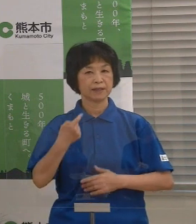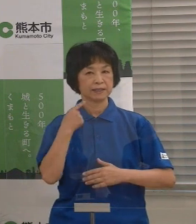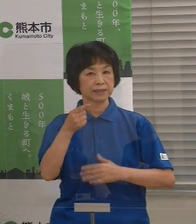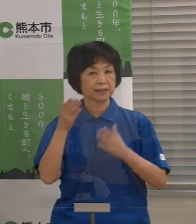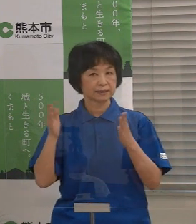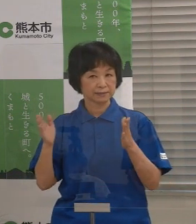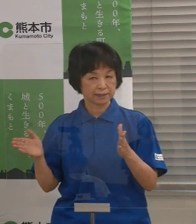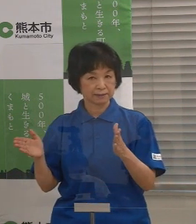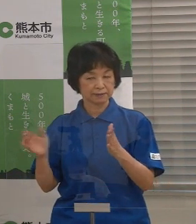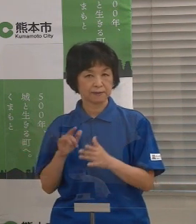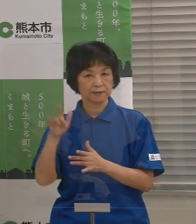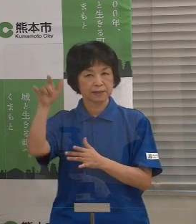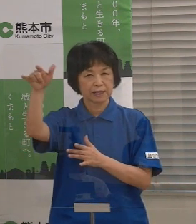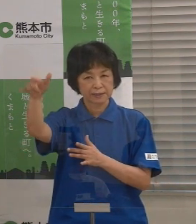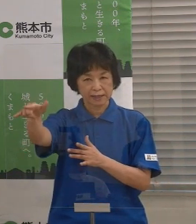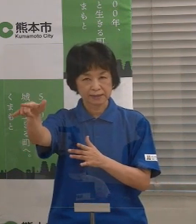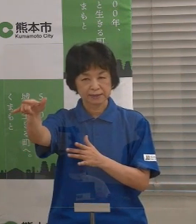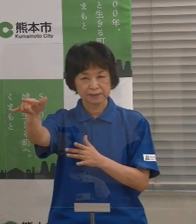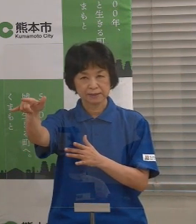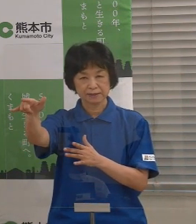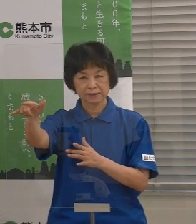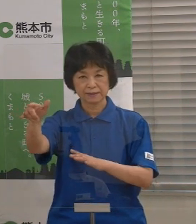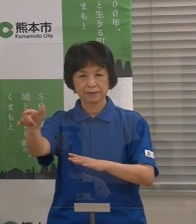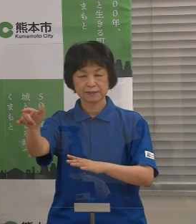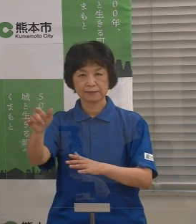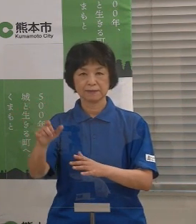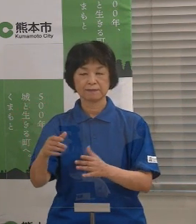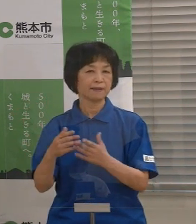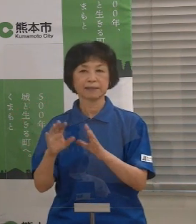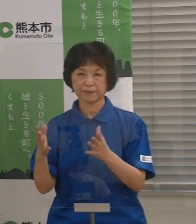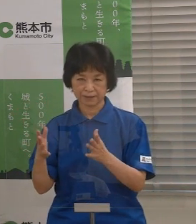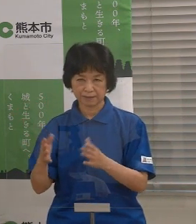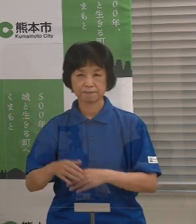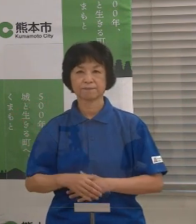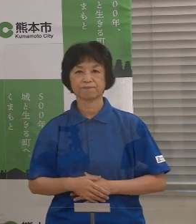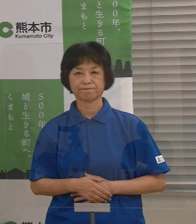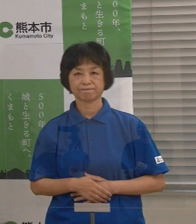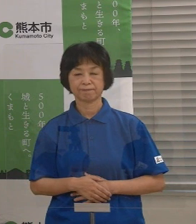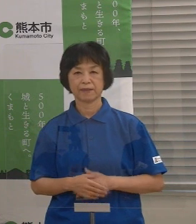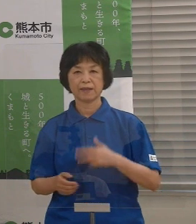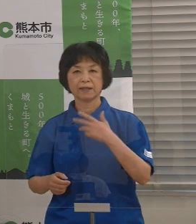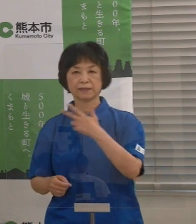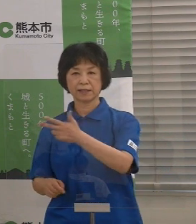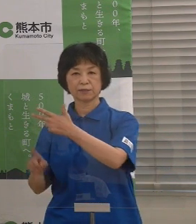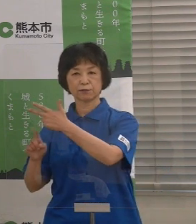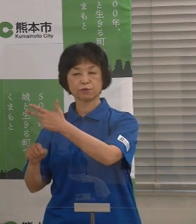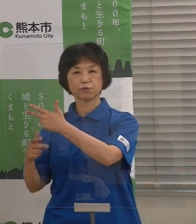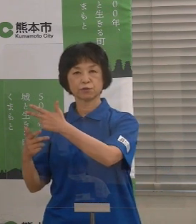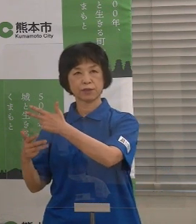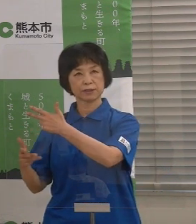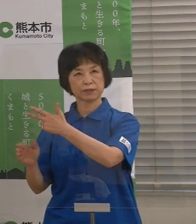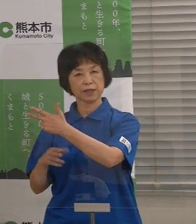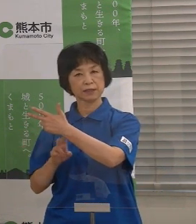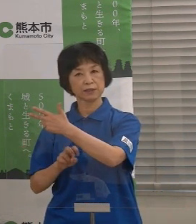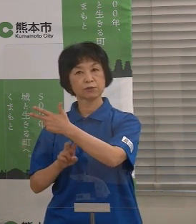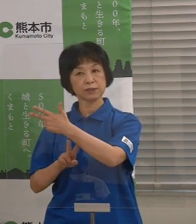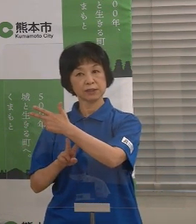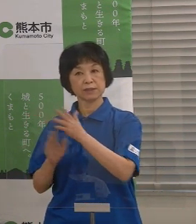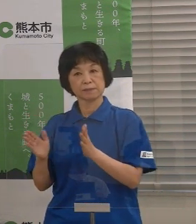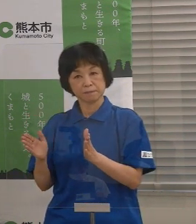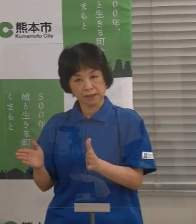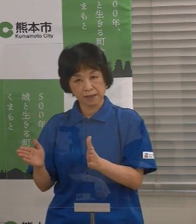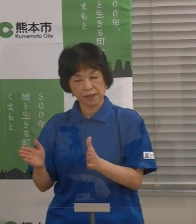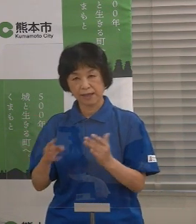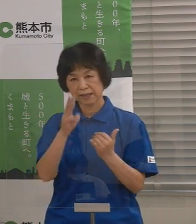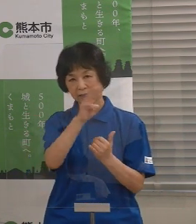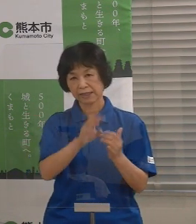外渡航歴、県外への移動歴はありません。7月18日から22日まで被災地